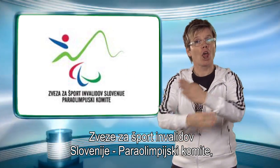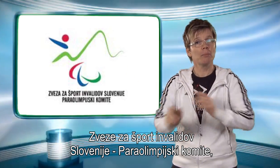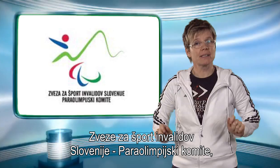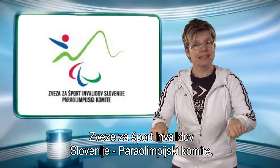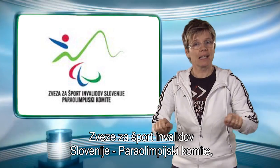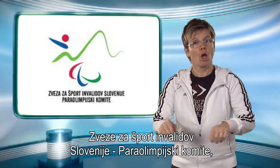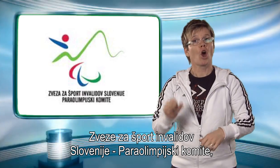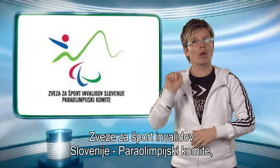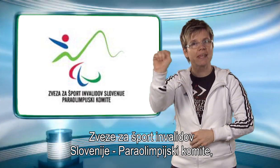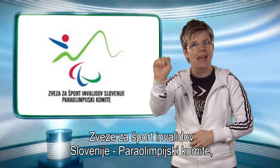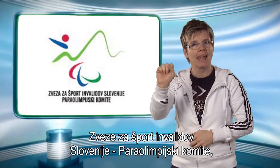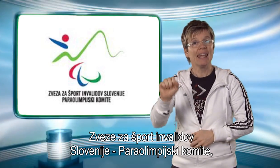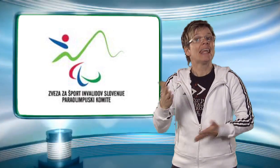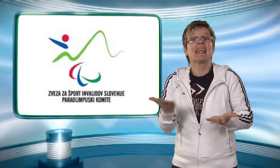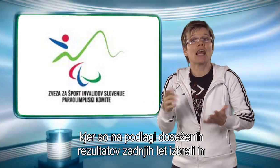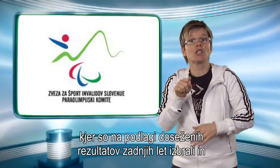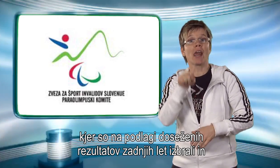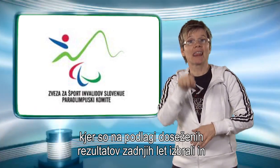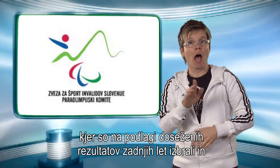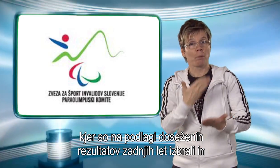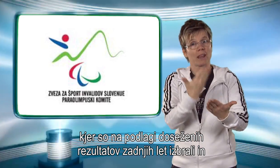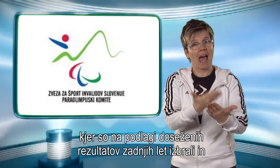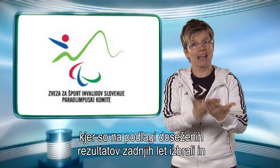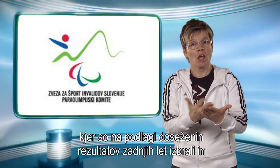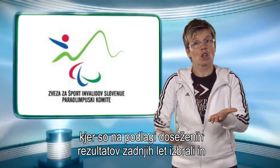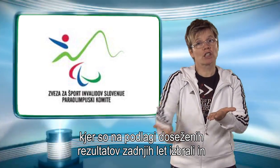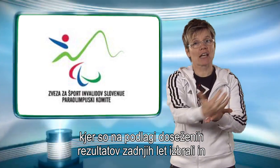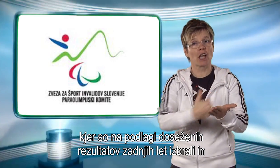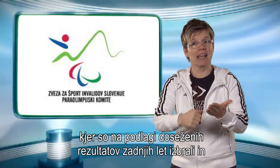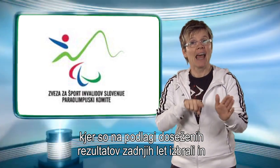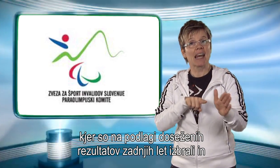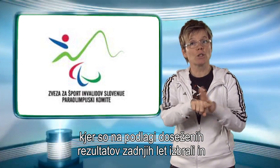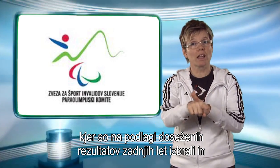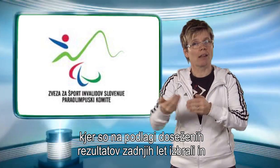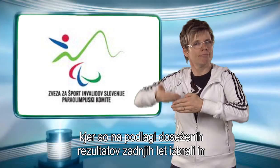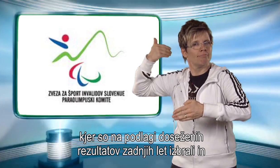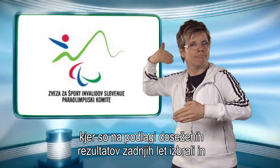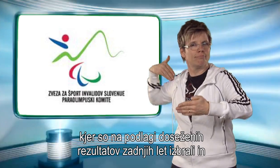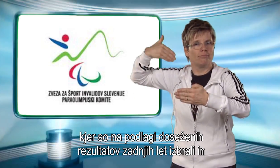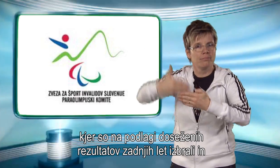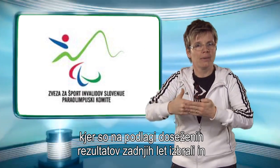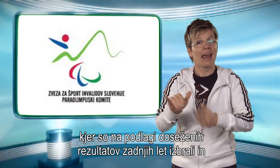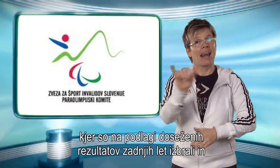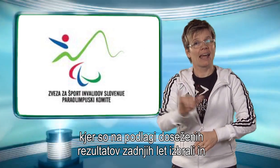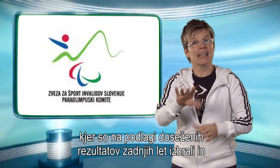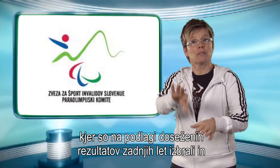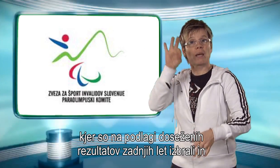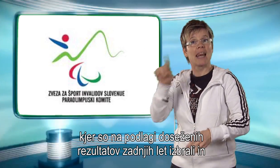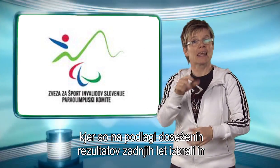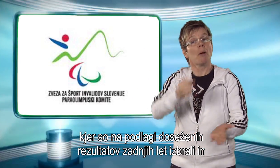so na podlagi doseženih rezultatov zadnjih let izbrali in potrdili kandidate za udeležbo na olimpijskih igrah gluhih,